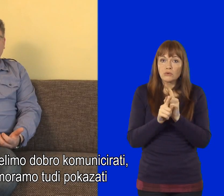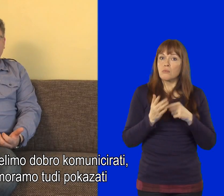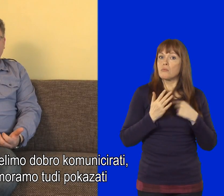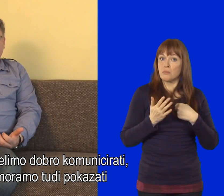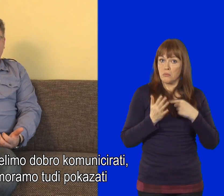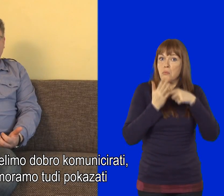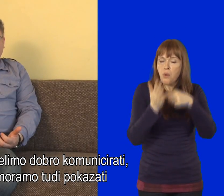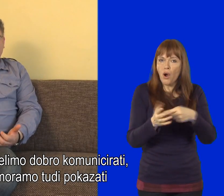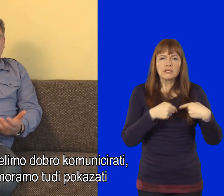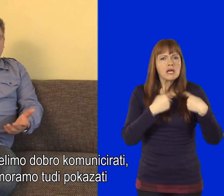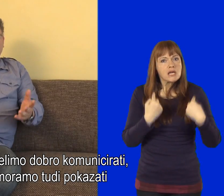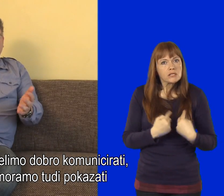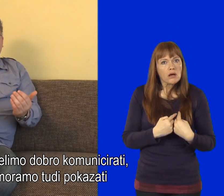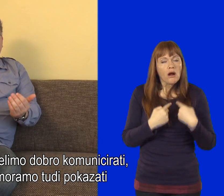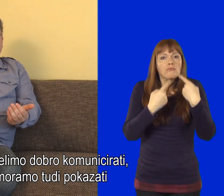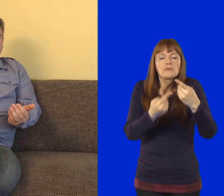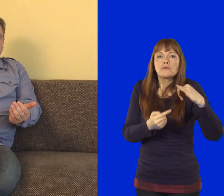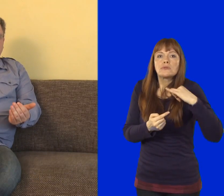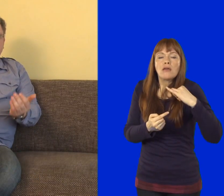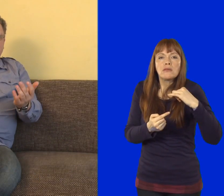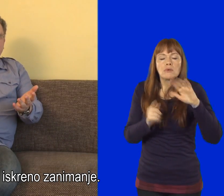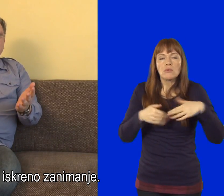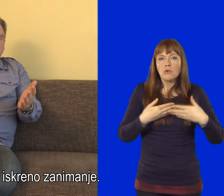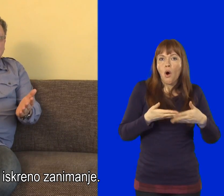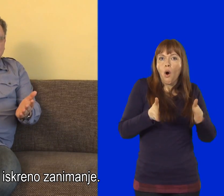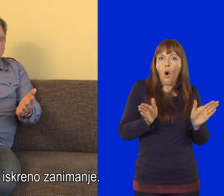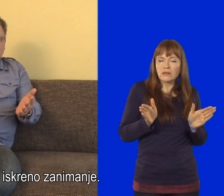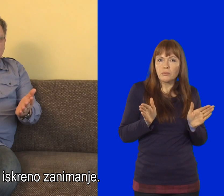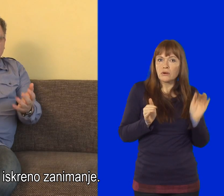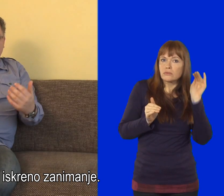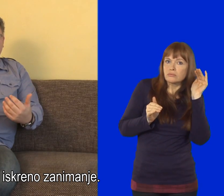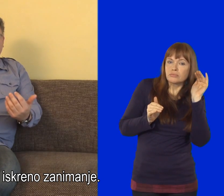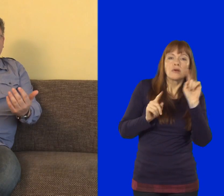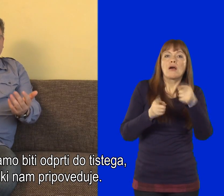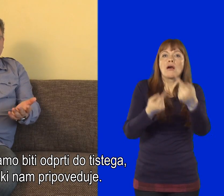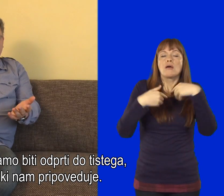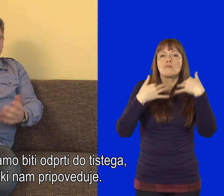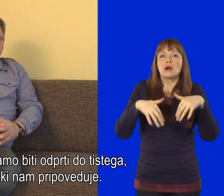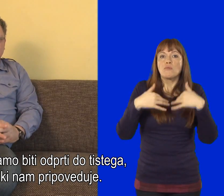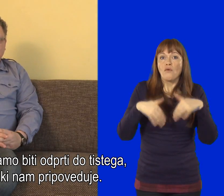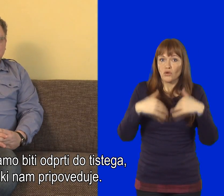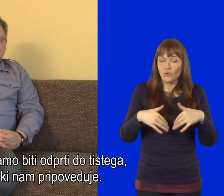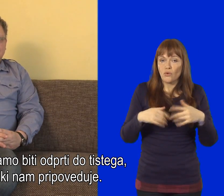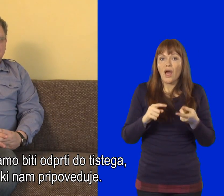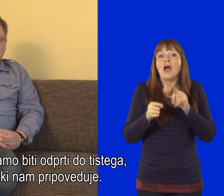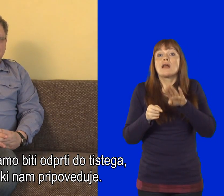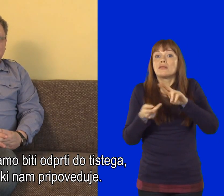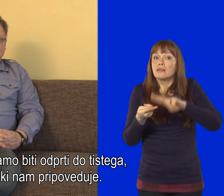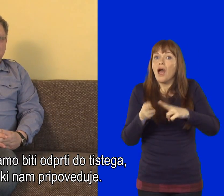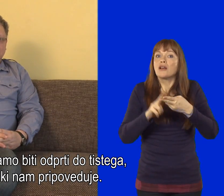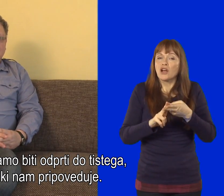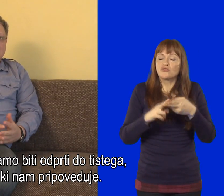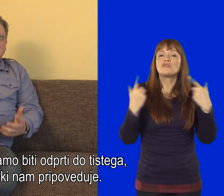dobro komunicirati, moramo tudi pokazati iskreno zanimanje, moramo biti odprti do tistega, ki